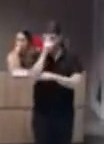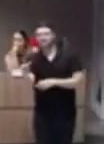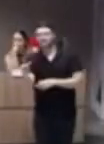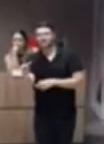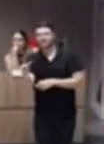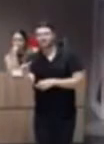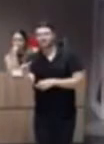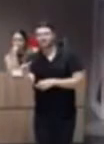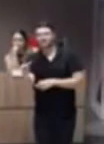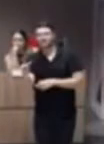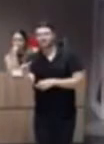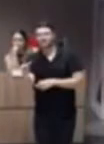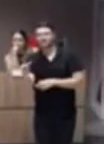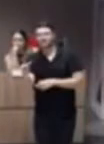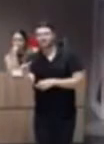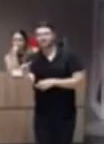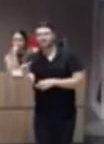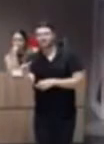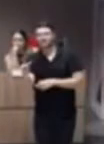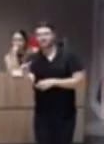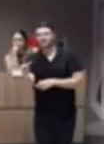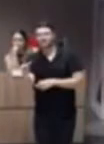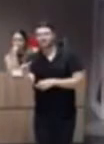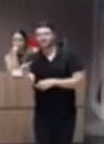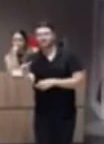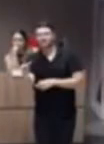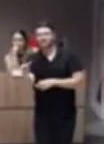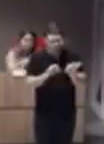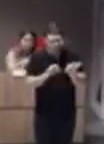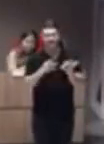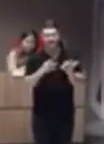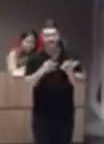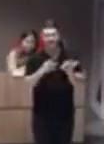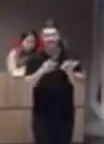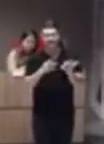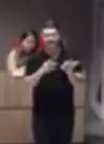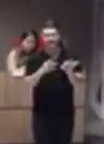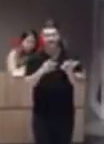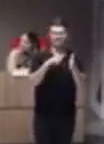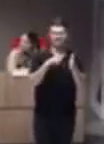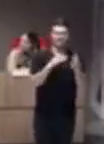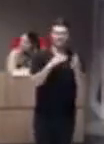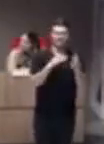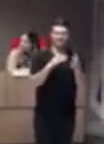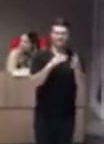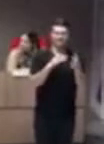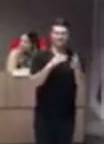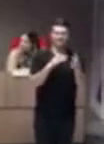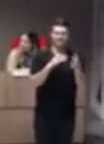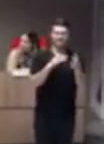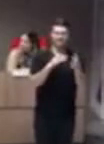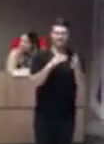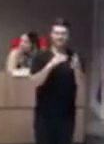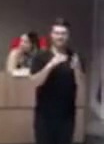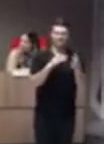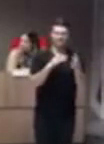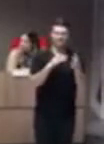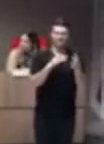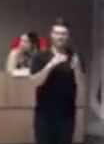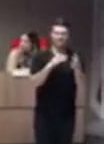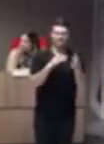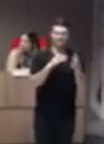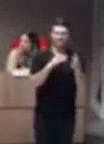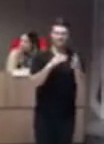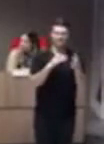Fizemos todo um pré-trabalho, um levantamento de existência de óbitos registrados nessas instituições,